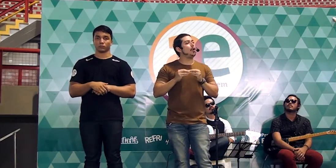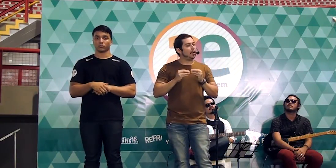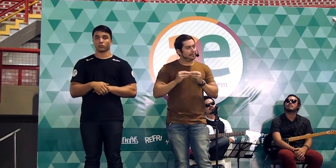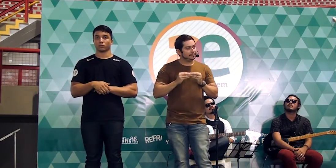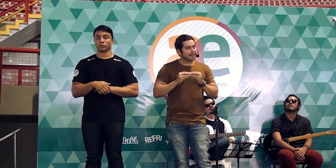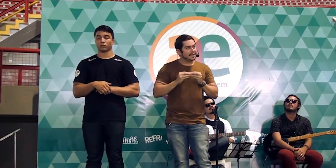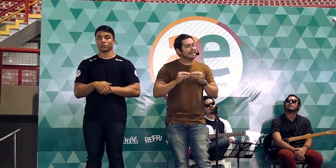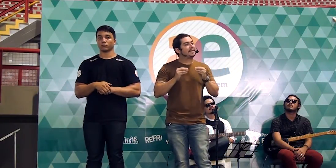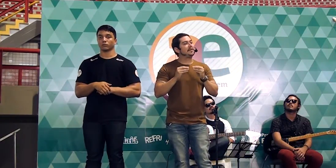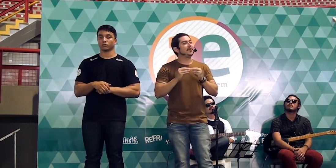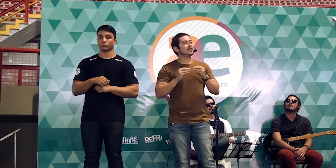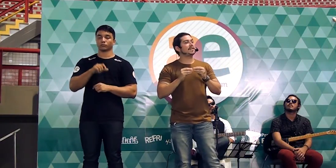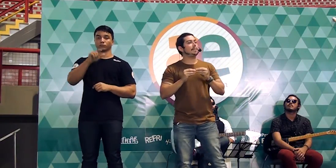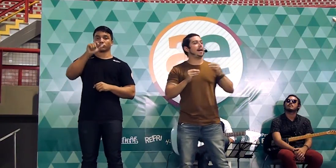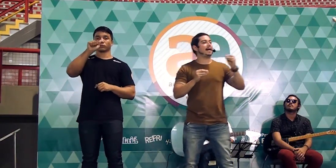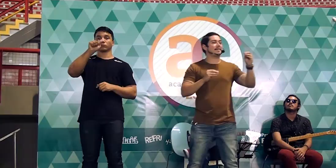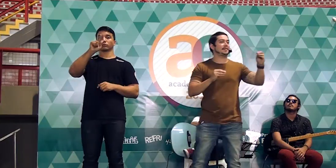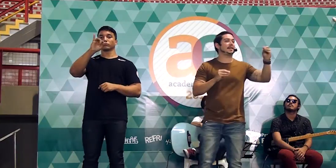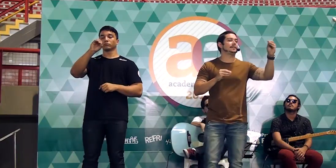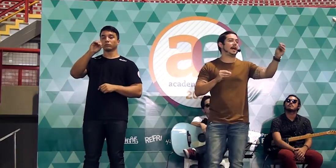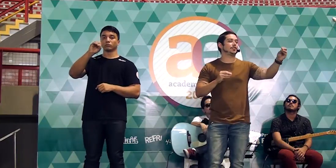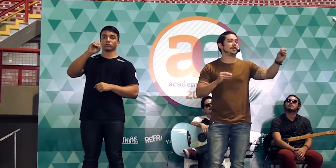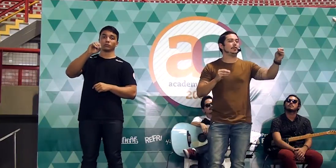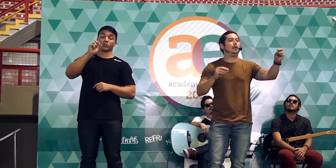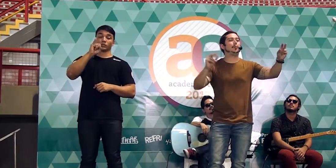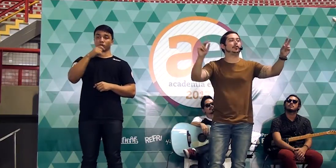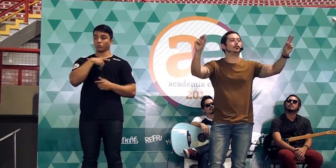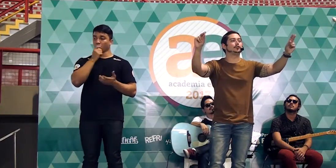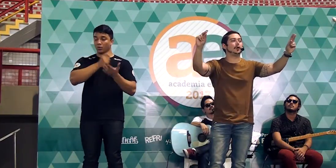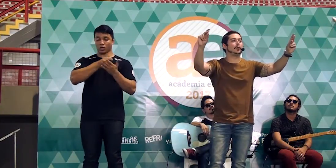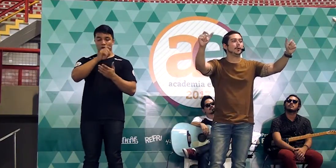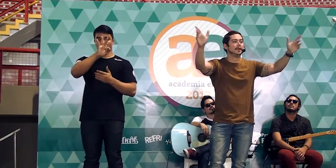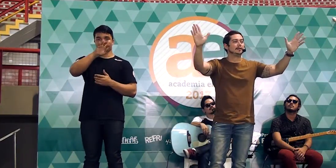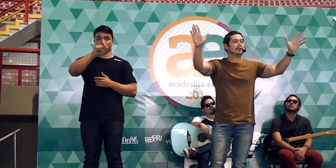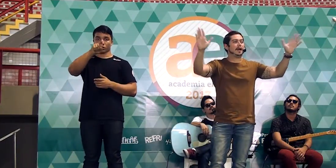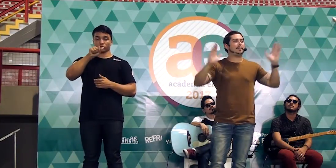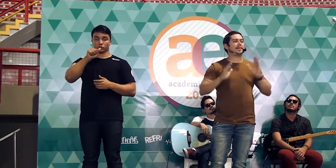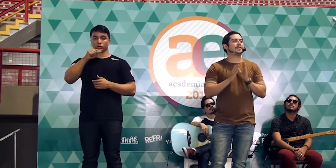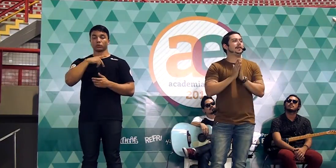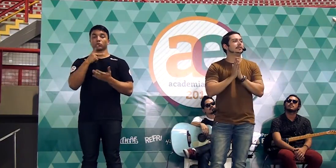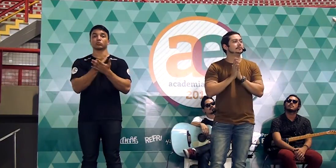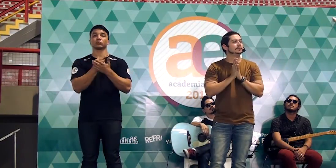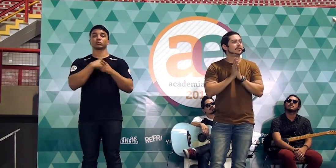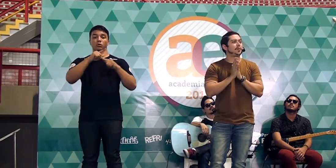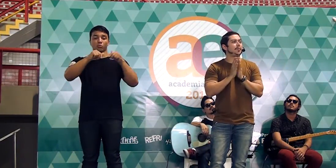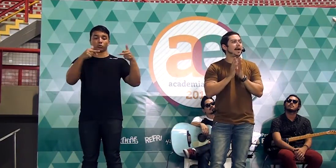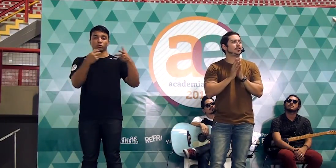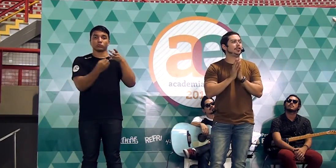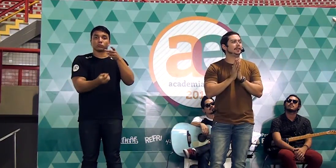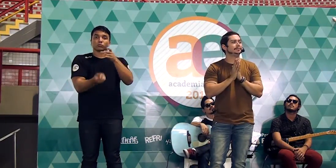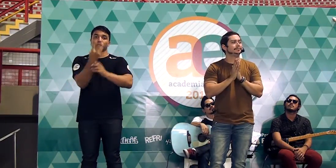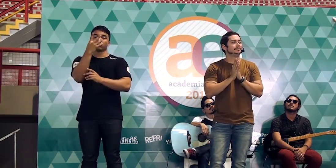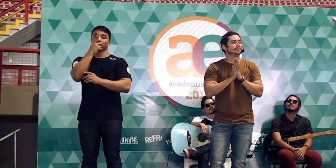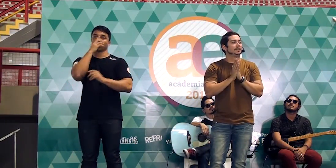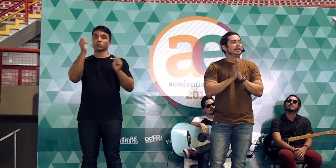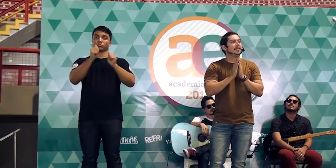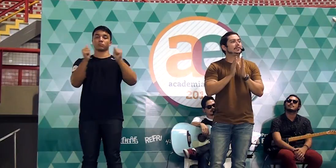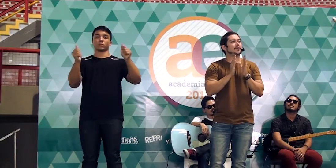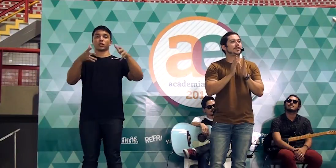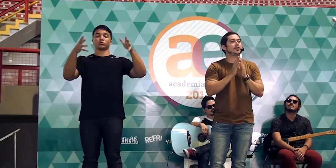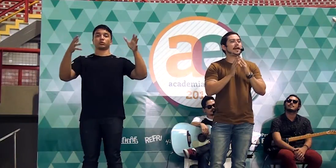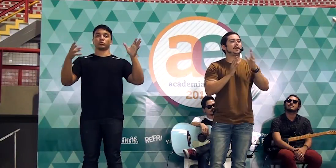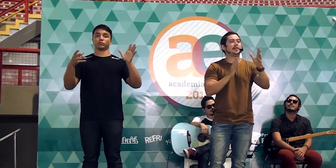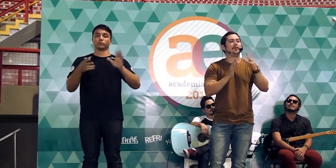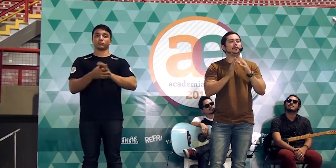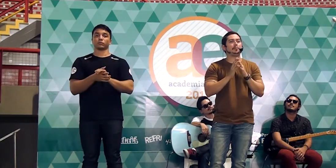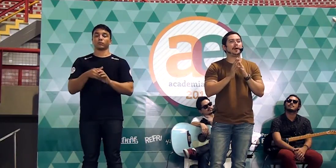Ágil com O. Se você pagasse essa taxa, o produto, ó, aparecia. Tipo magia. Então